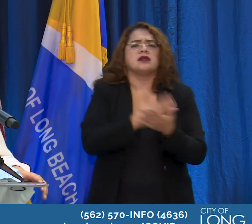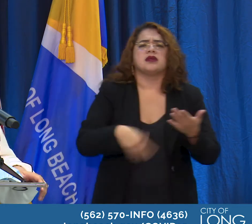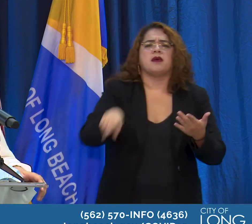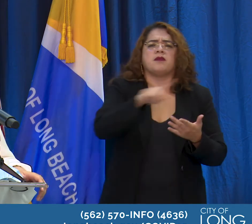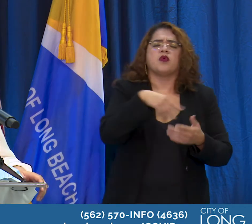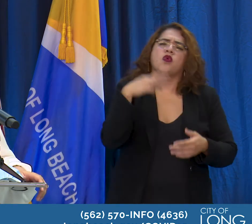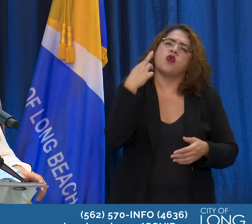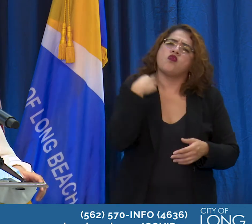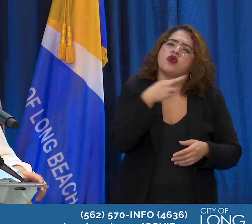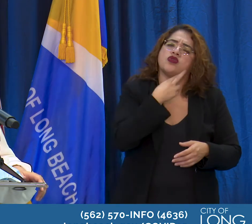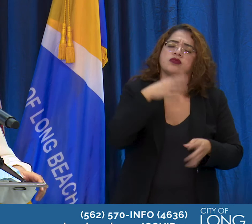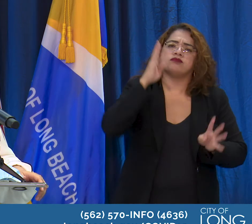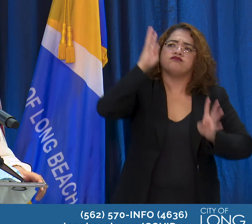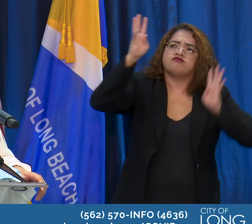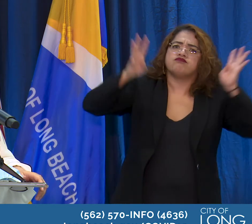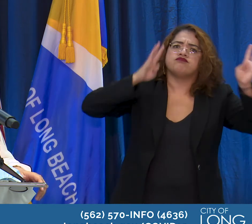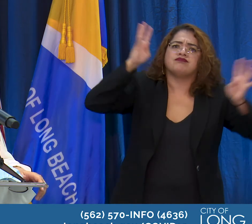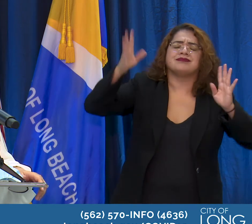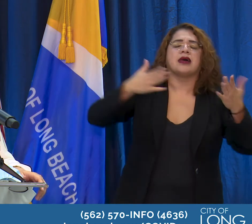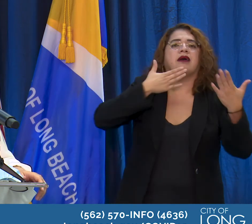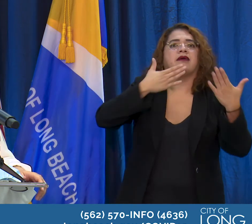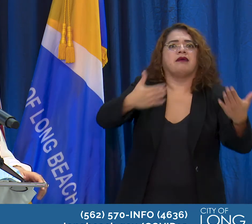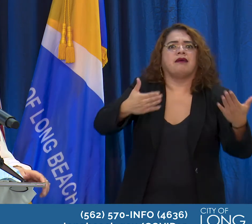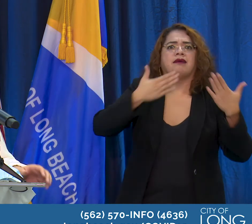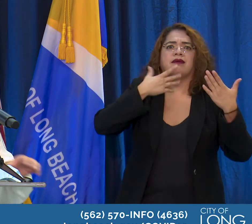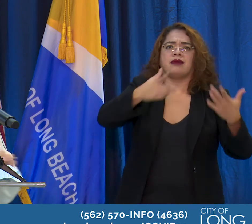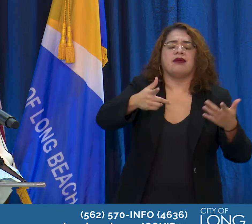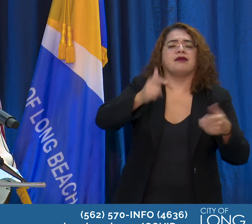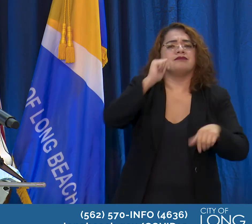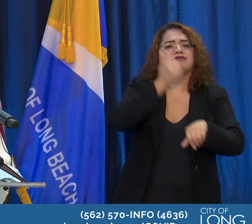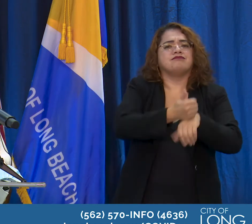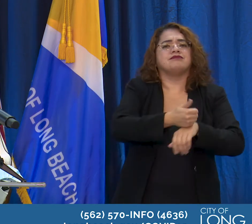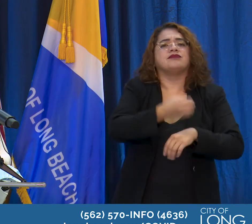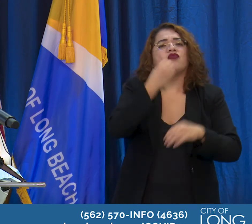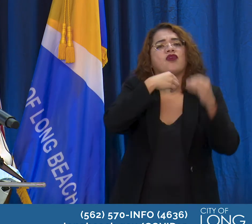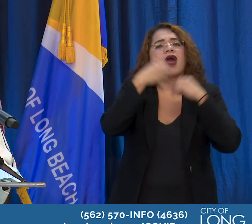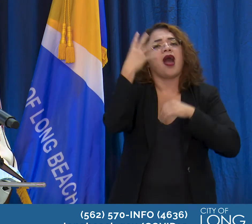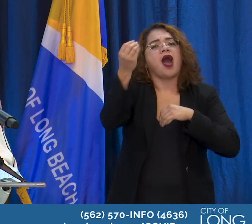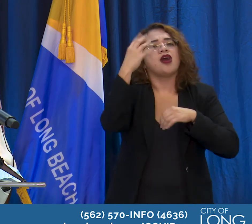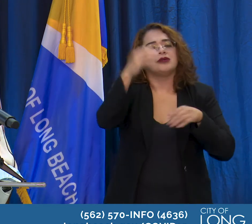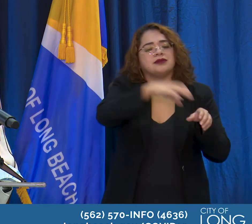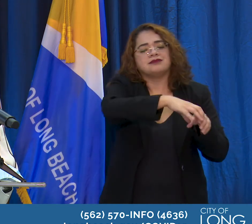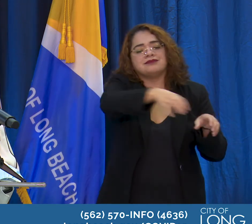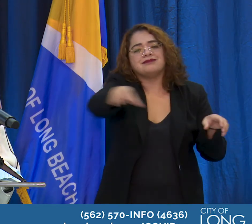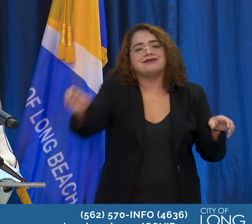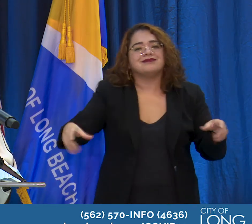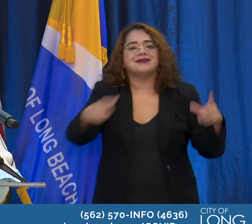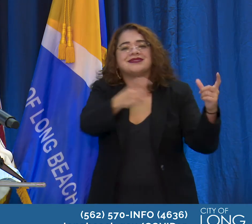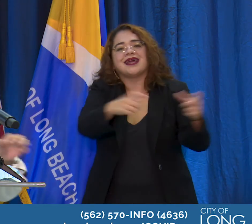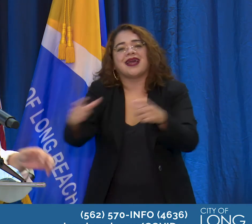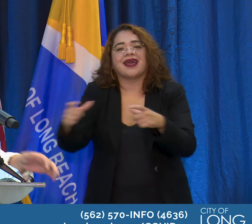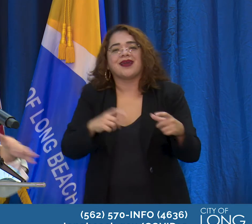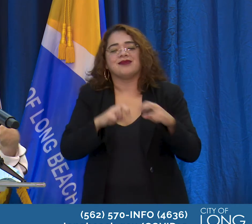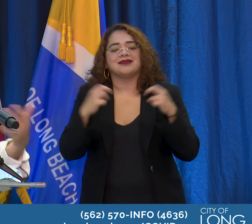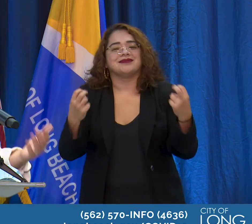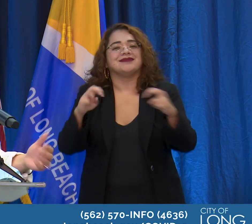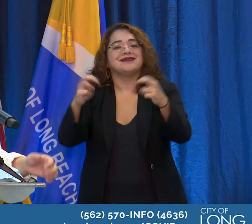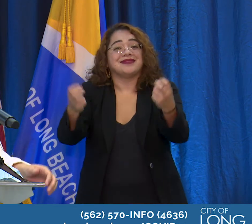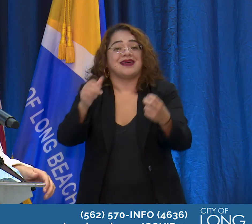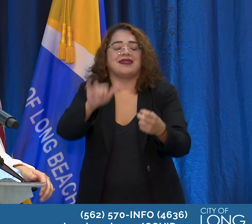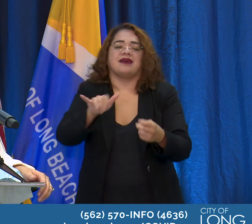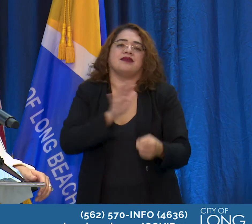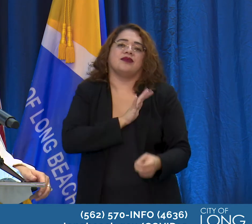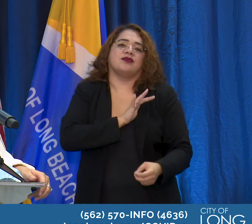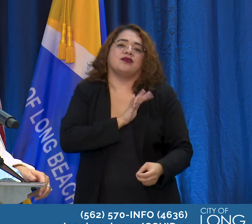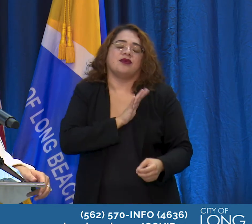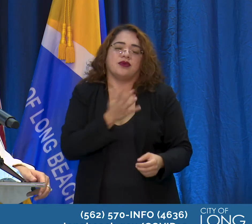reabrir y ofrecer mesas afuera que sí se permiten ahorita. También habló el alcalde sobre barras o cantinas